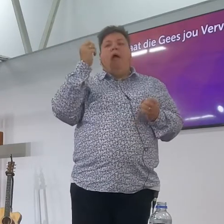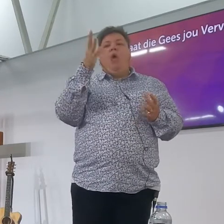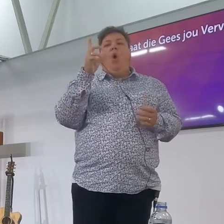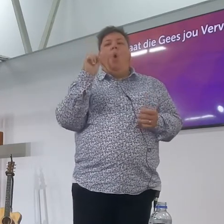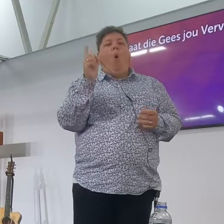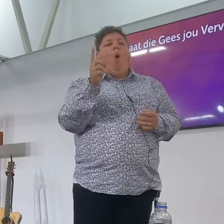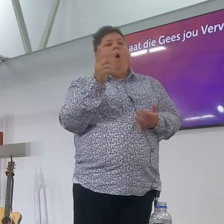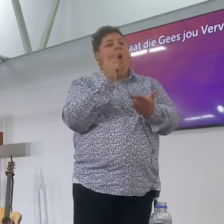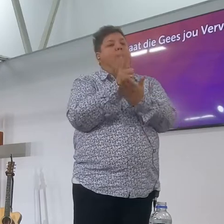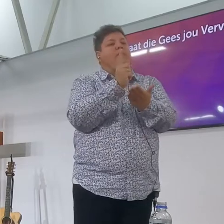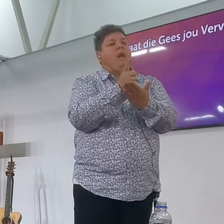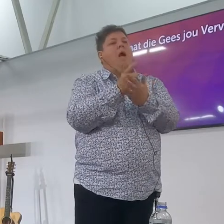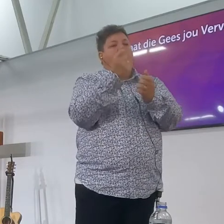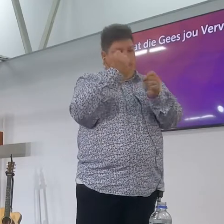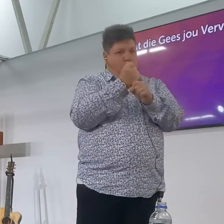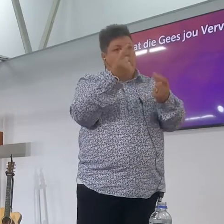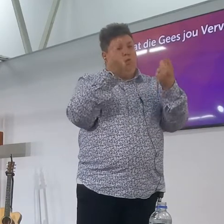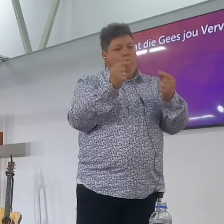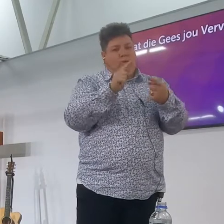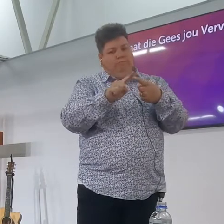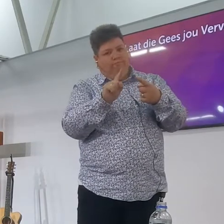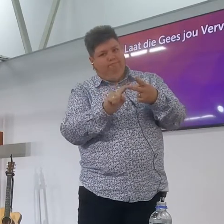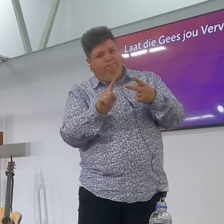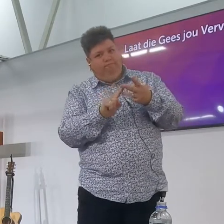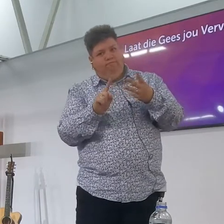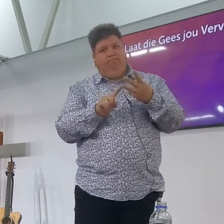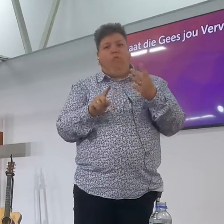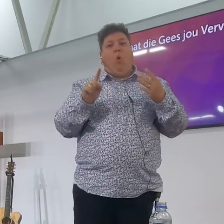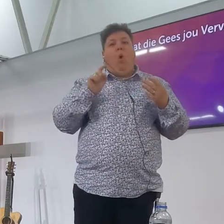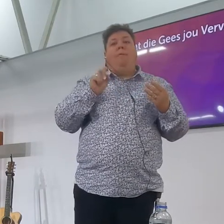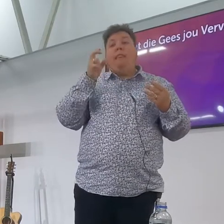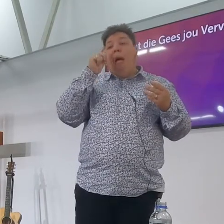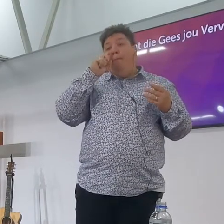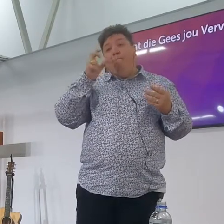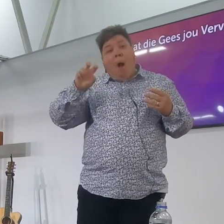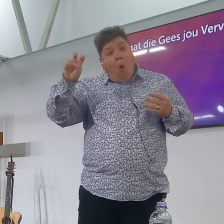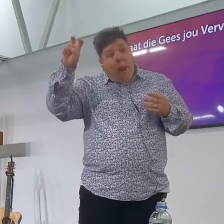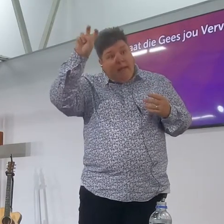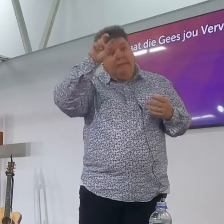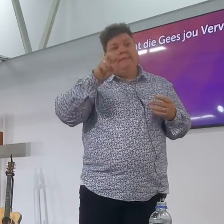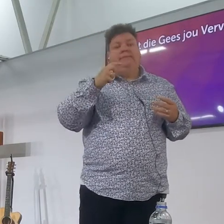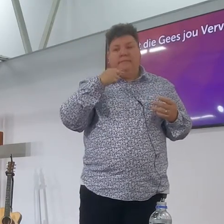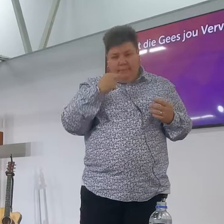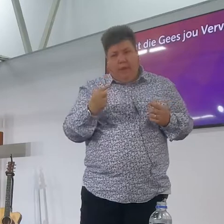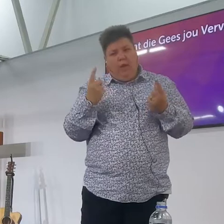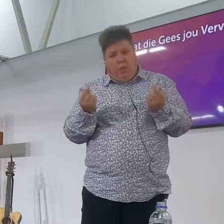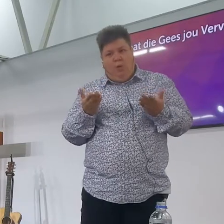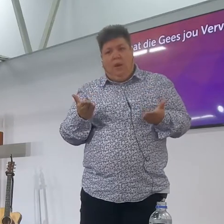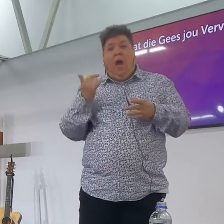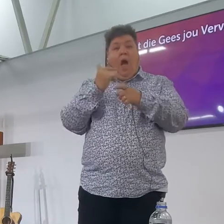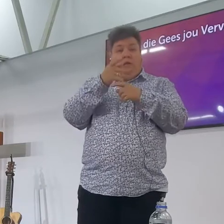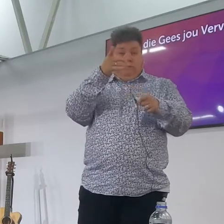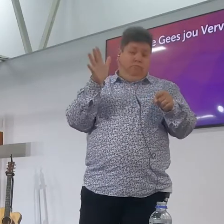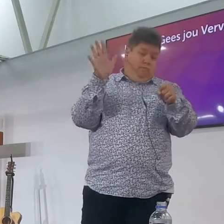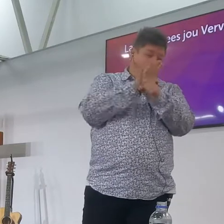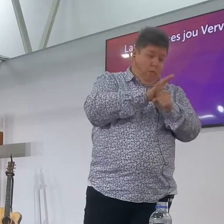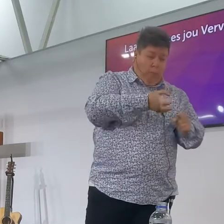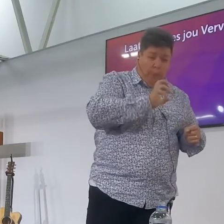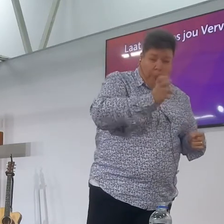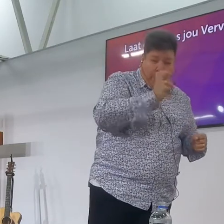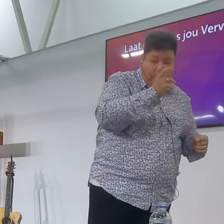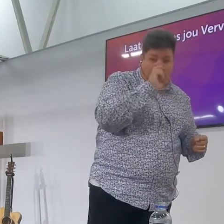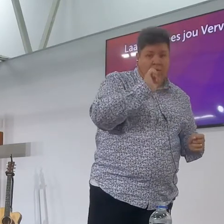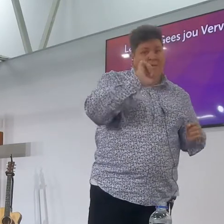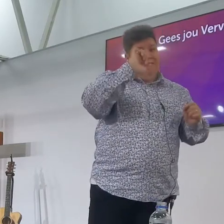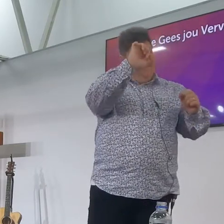aandeel in het, dis iets wat ek en jy net passief by staan nie, dis Paulus wat 'n opdrag gee, net soos wat dit jou skuld is as jy vol alkohol is, net so is dit